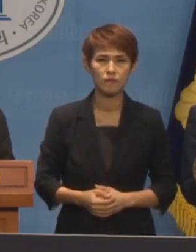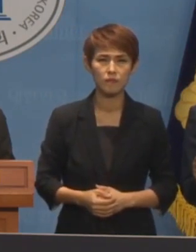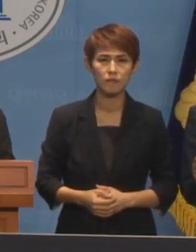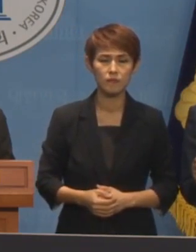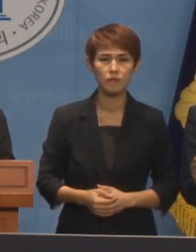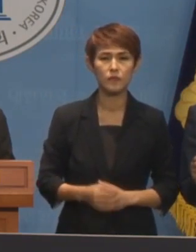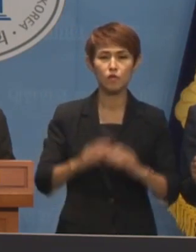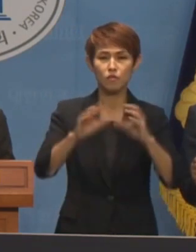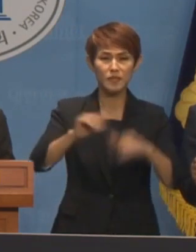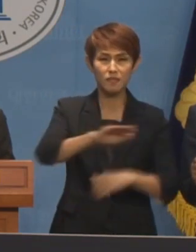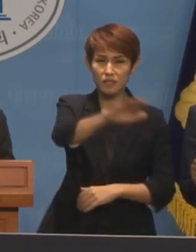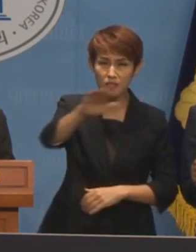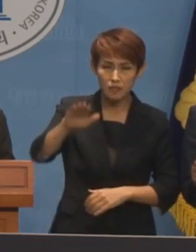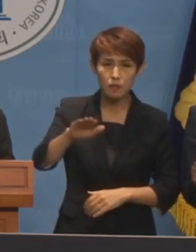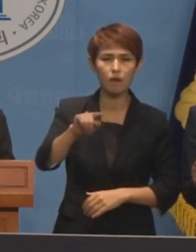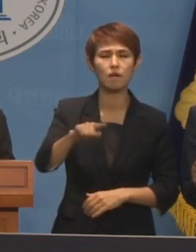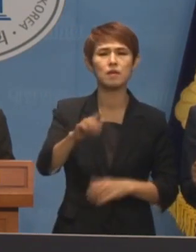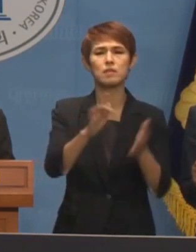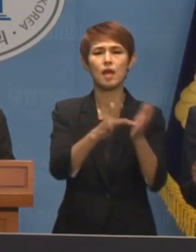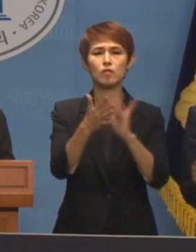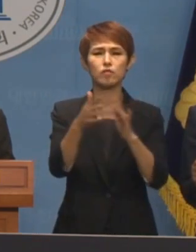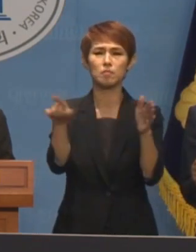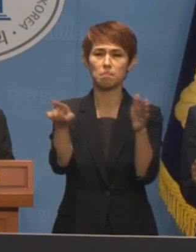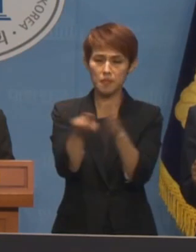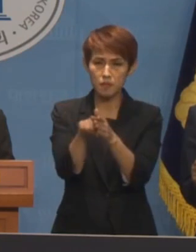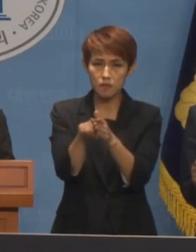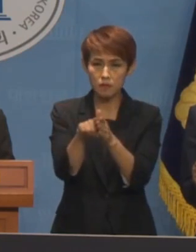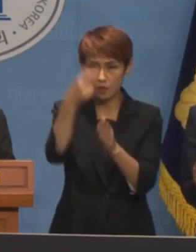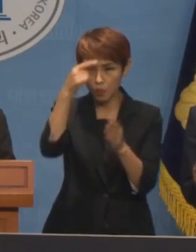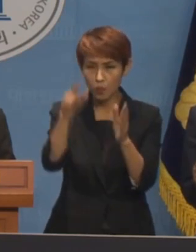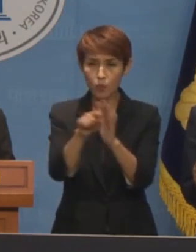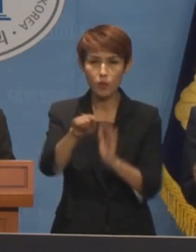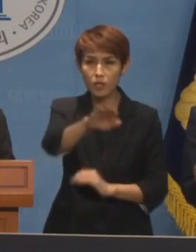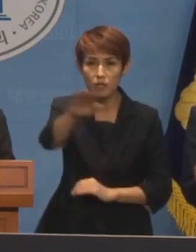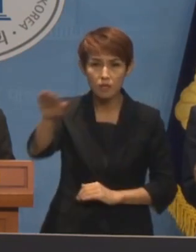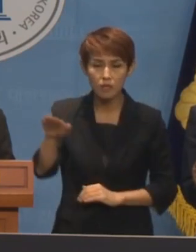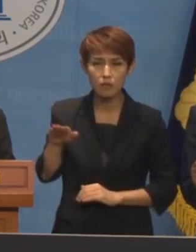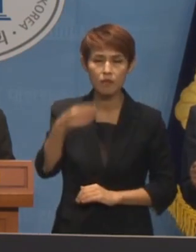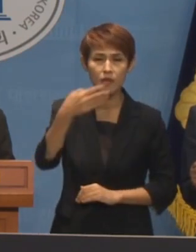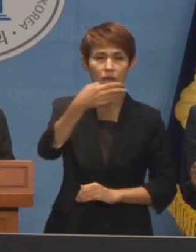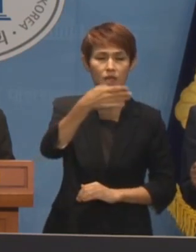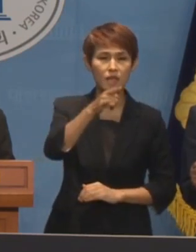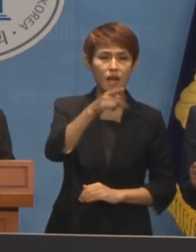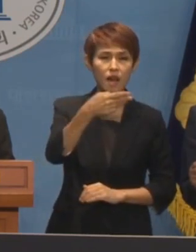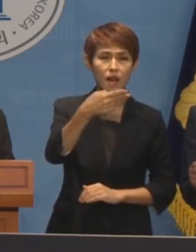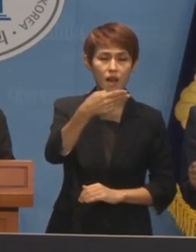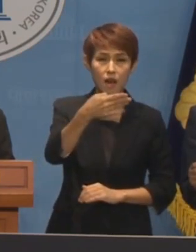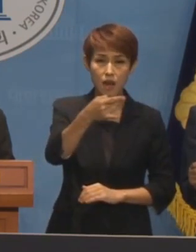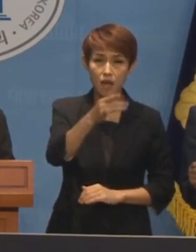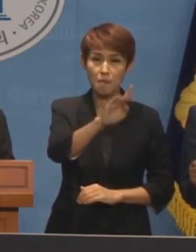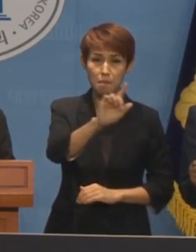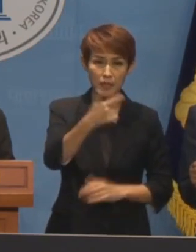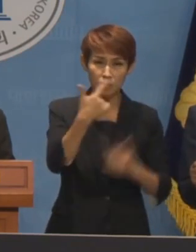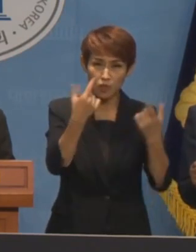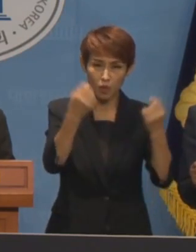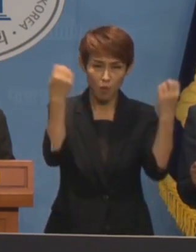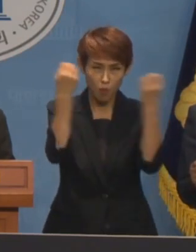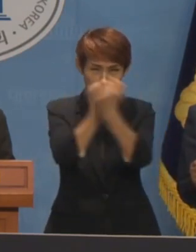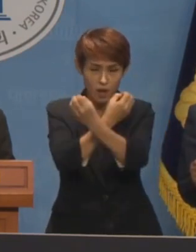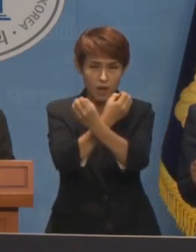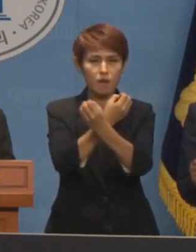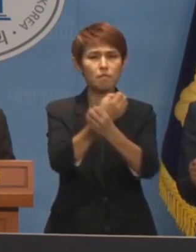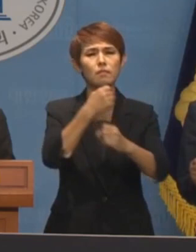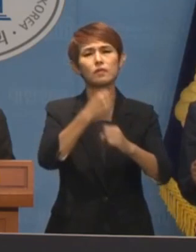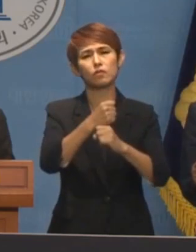인해 국민들에게 예수 그리스도를 믿는 일반 기독교인들이 무자비한 테러 조직 탈레반인 것처럼 오해받도록